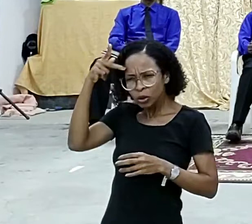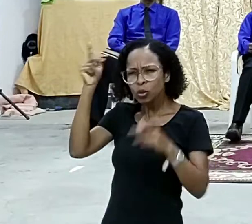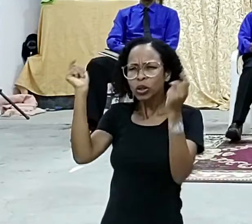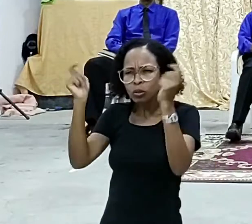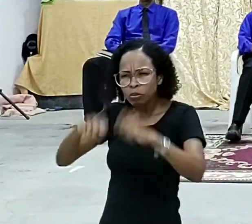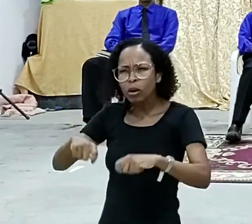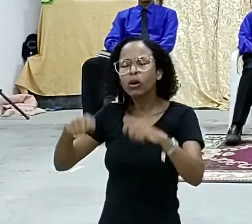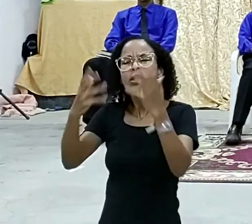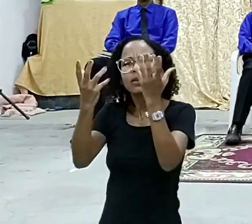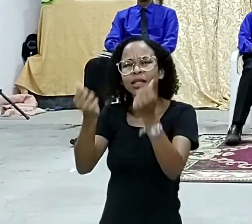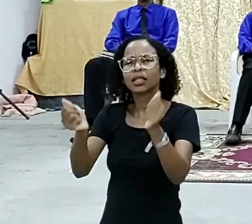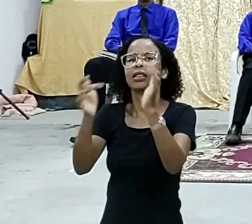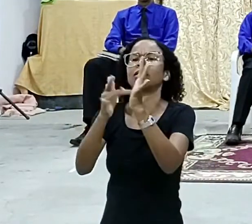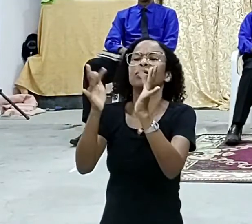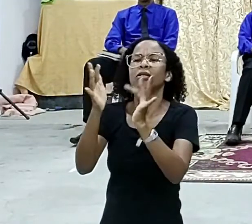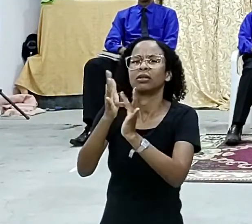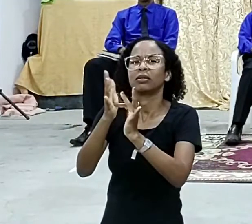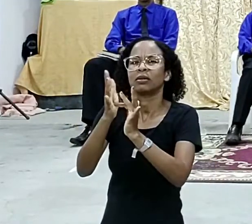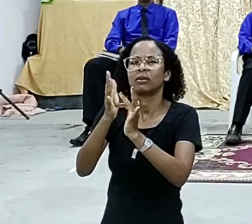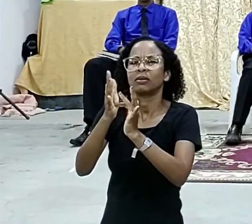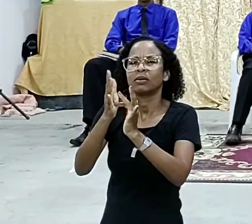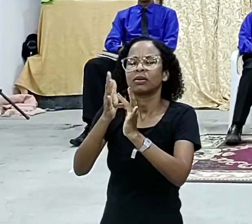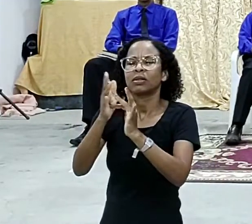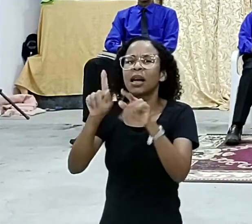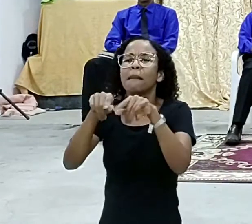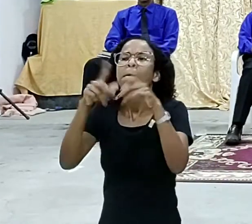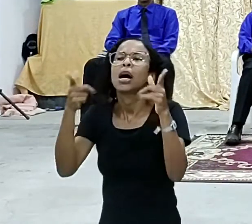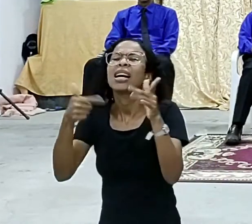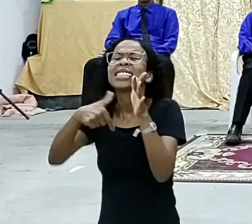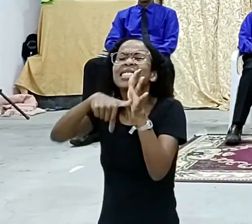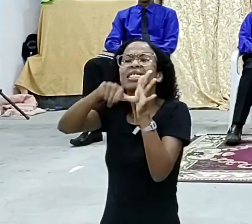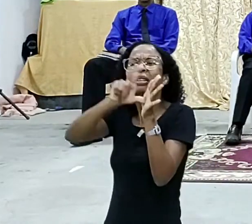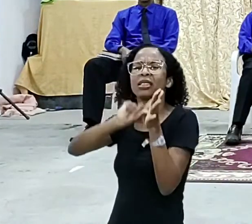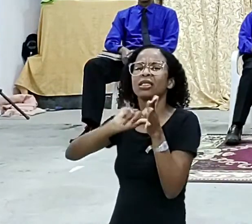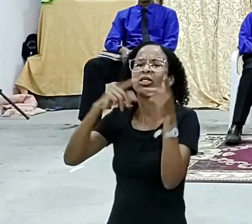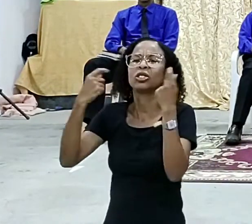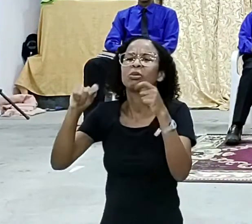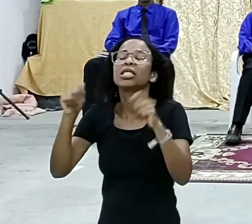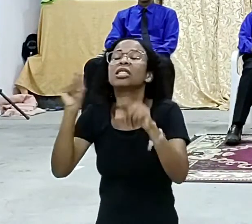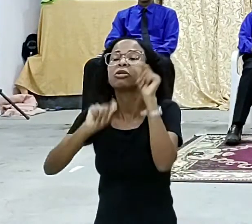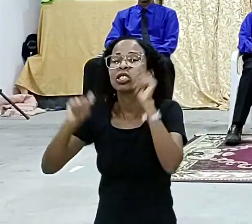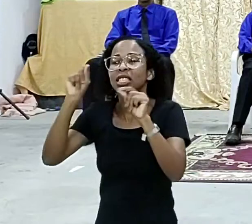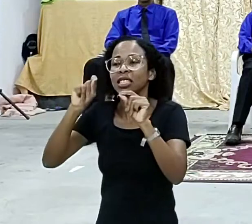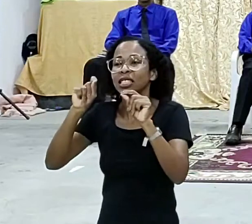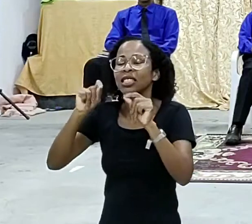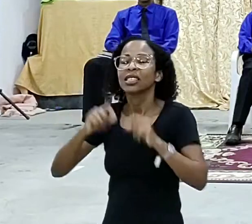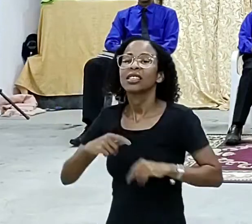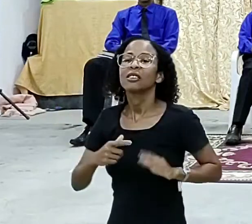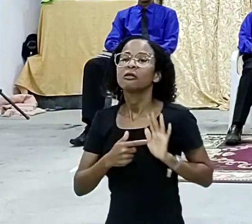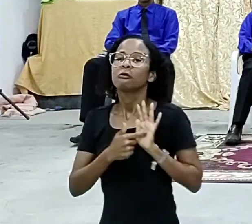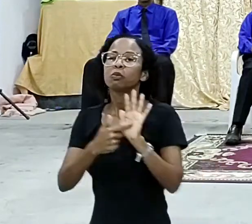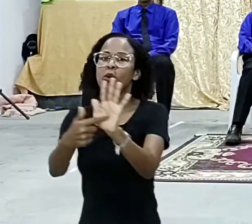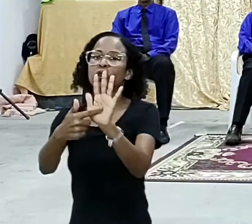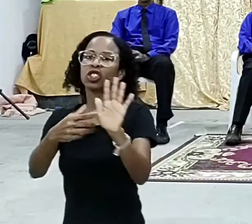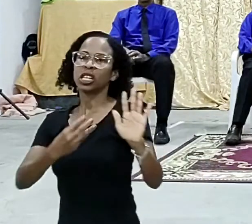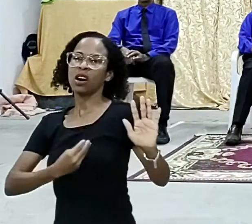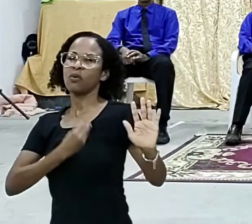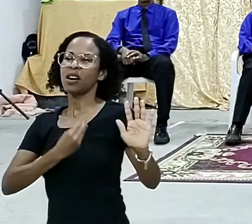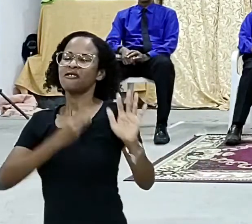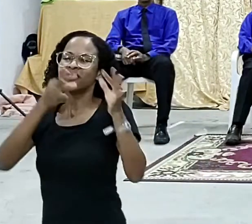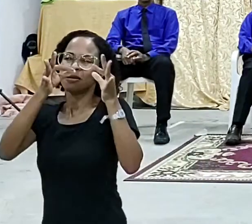Mas para isso, temos que dar o bom testemunho, temos que ficar na posição.